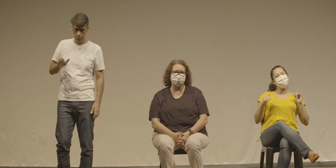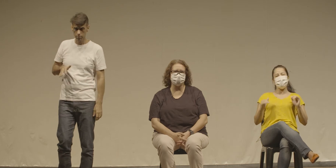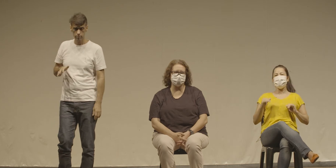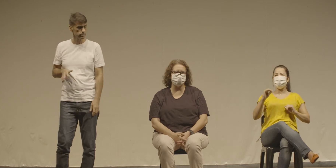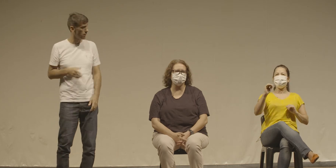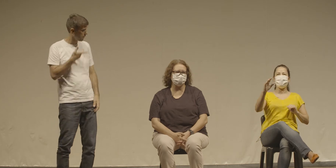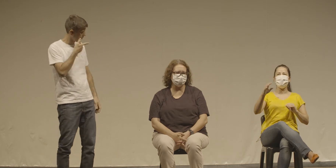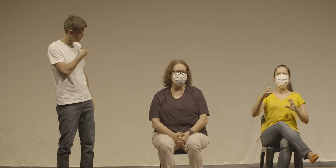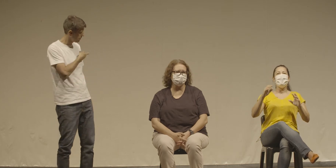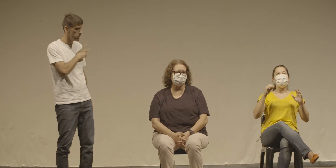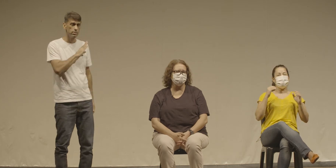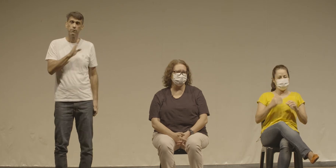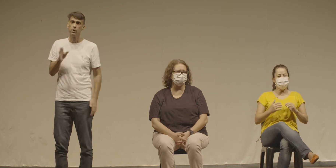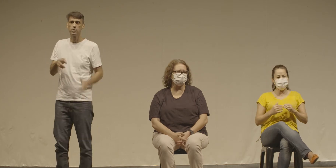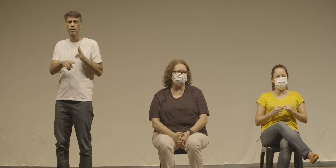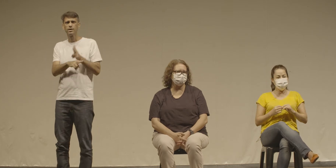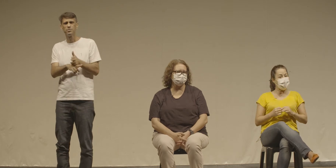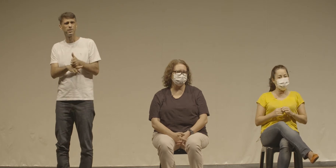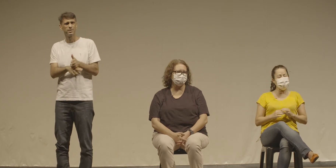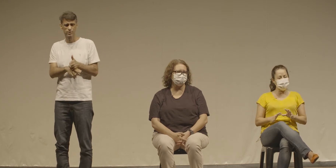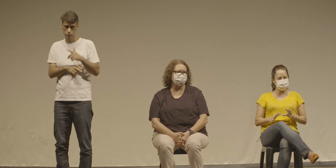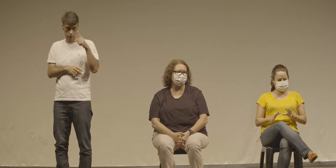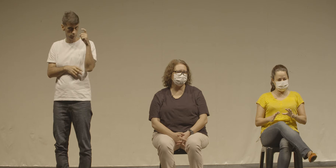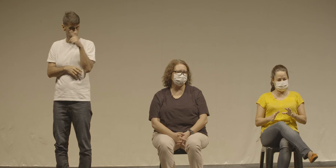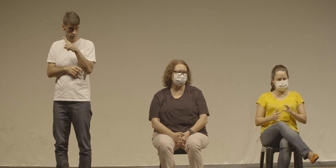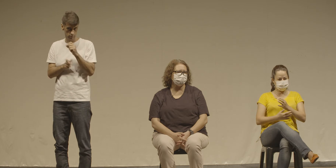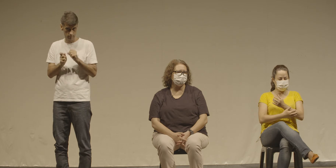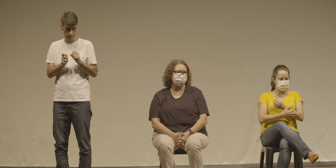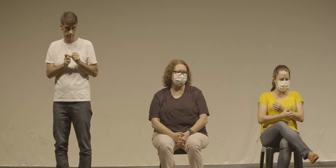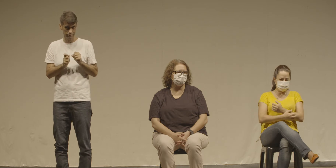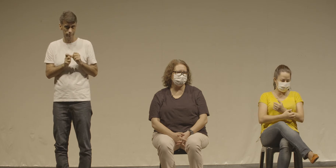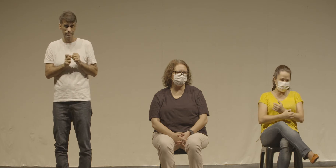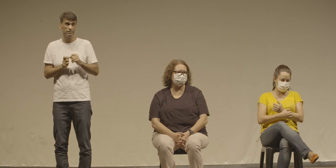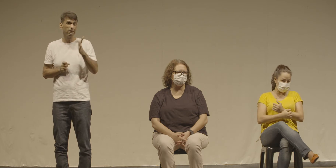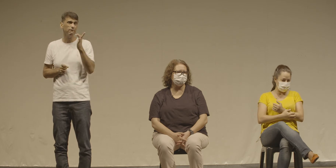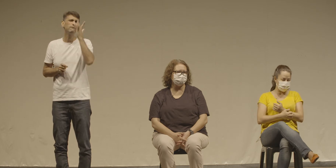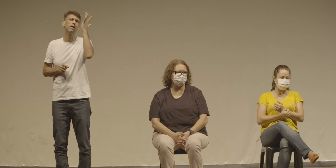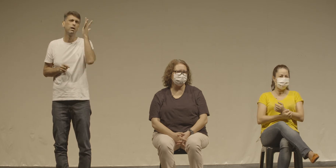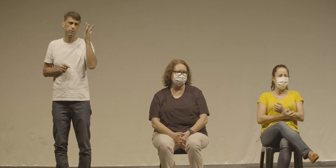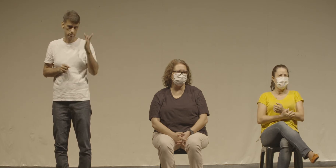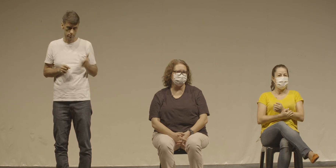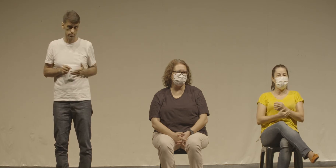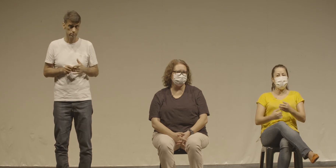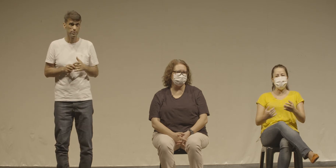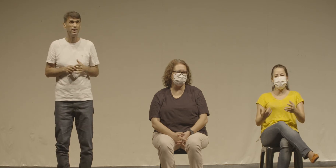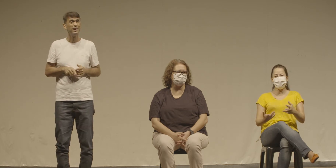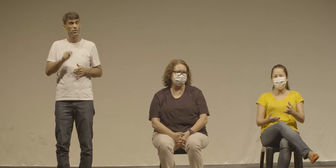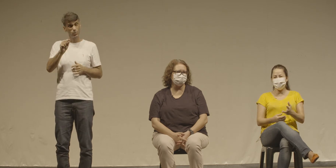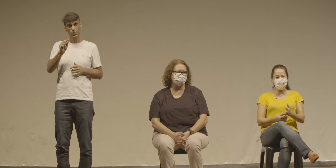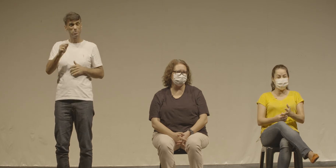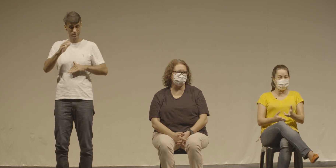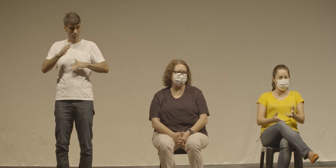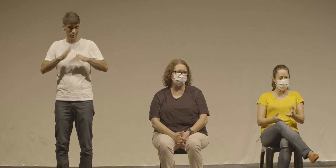para a câmera, tá lindo, vai. Um plano de sequência já é dificílimo de fazer. Não é uma coisa que você faz de primeira. E com uma pessoa